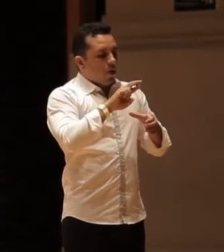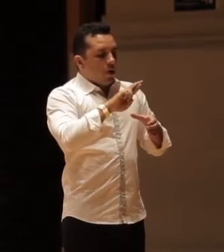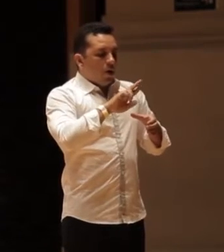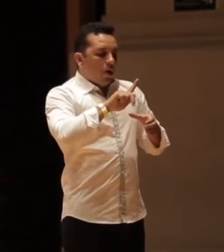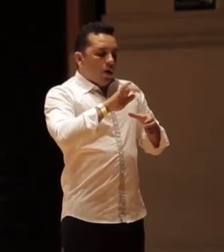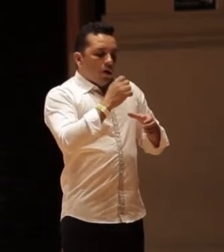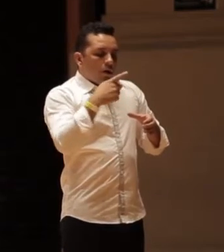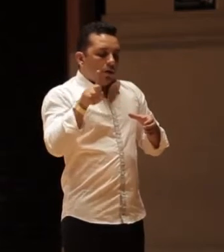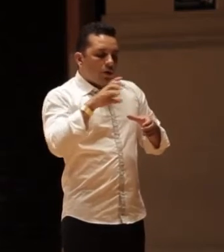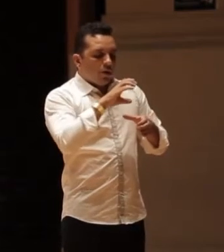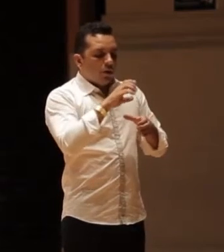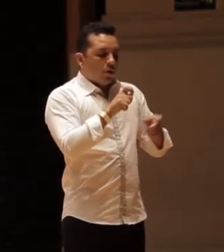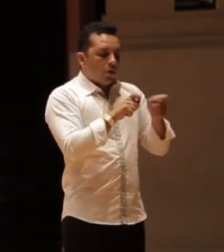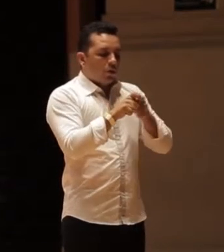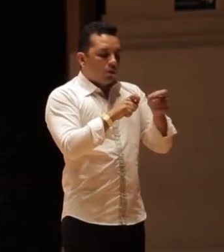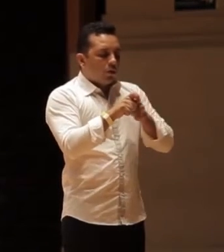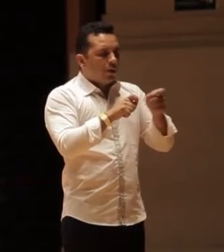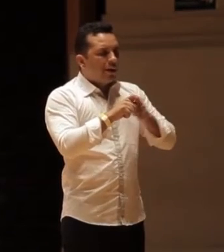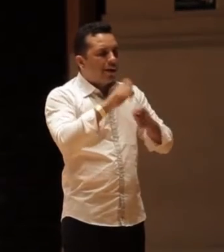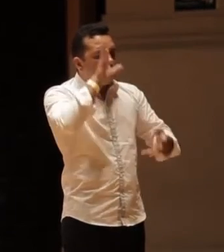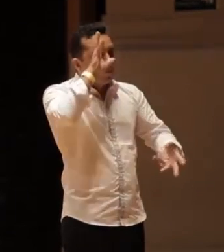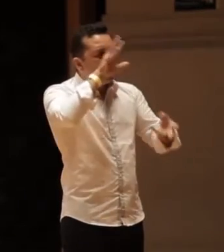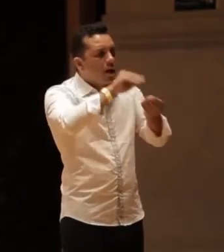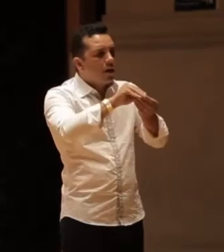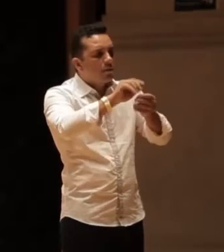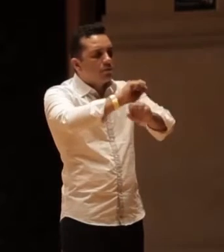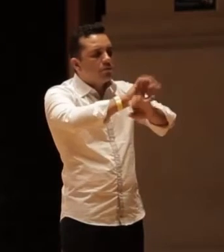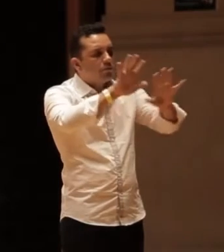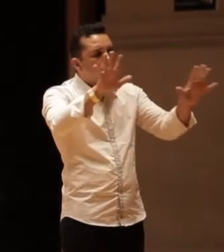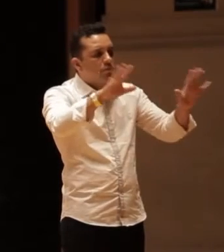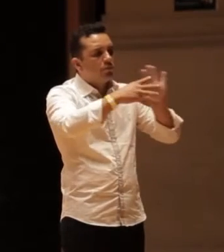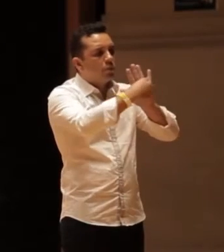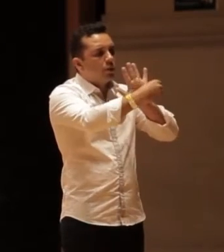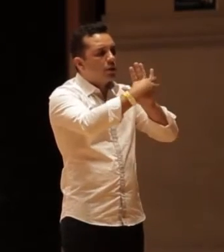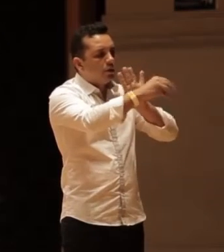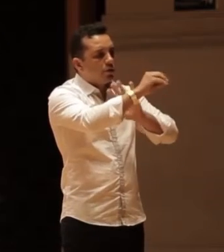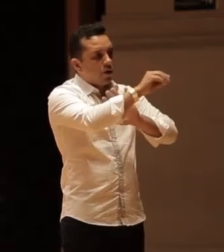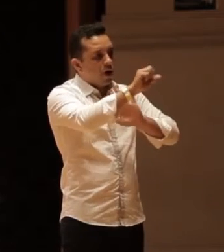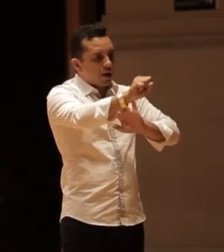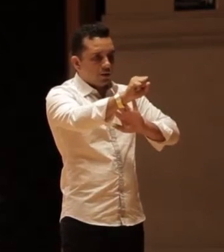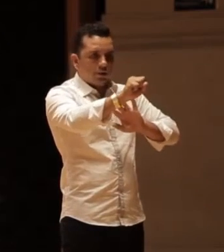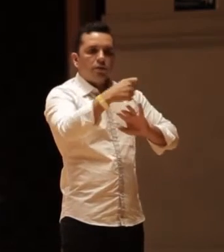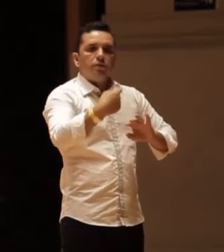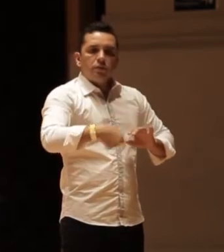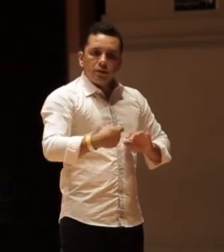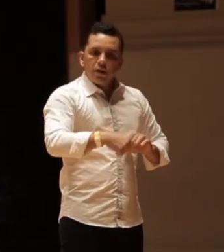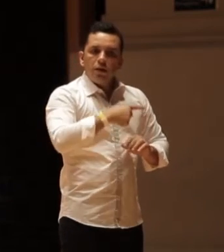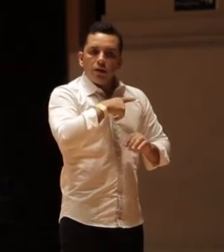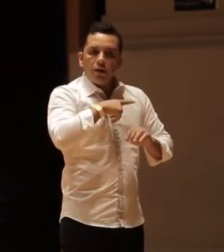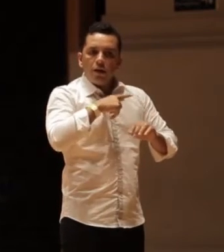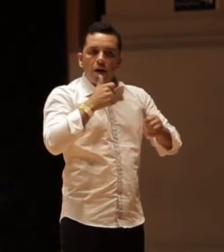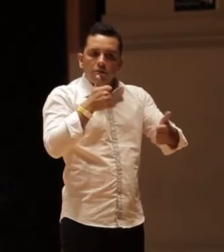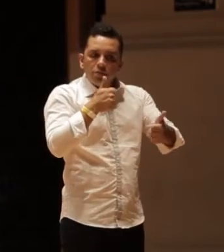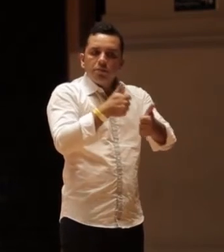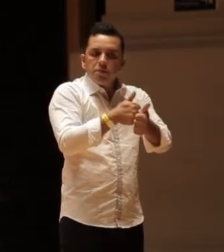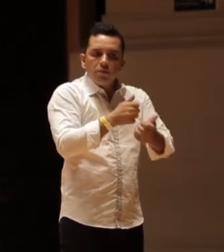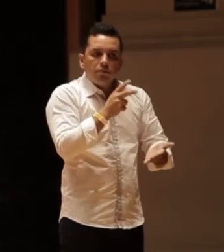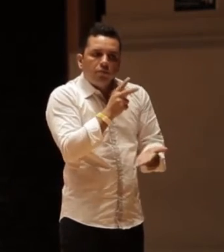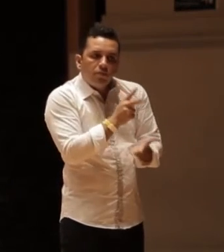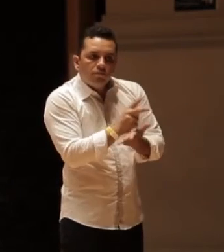compreendam o modelo do s então você tem a aproximação freqüente